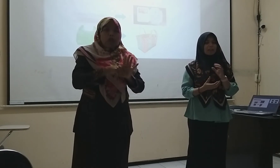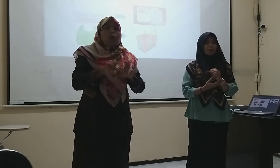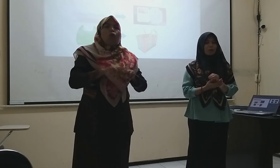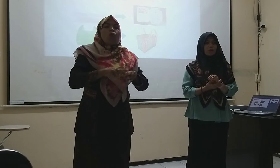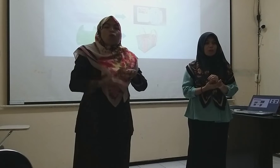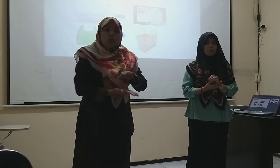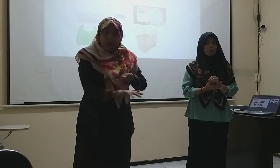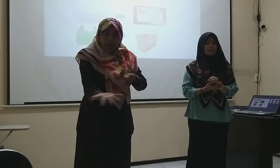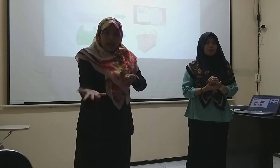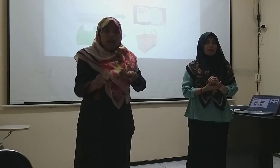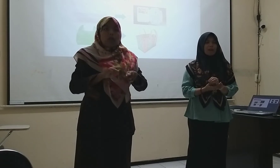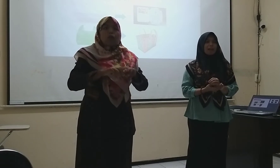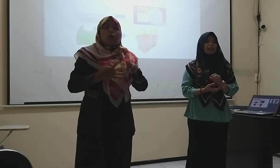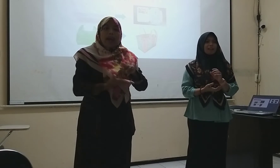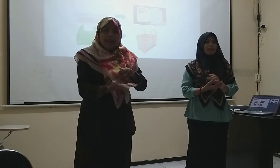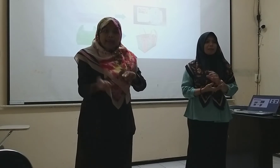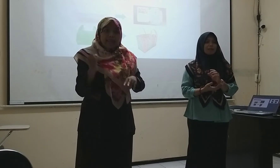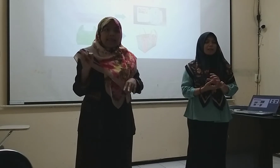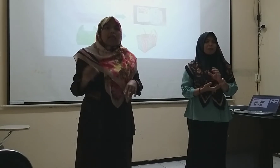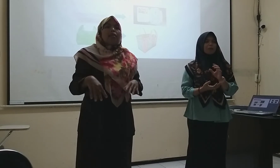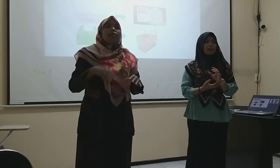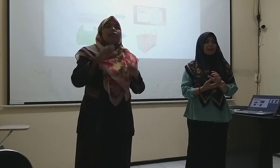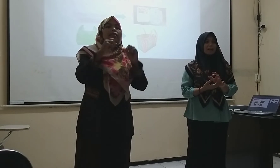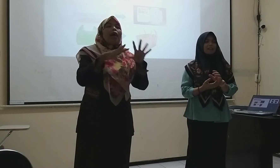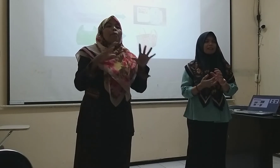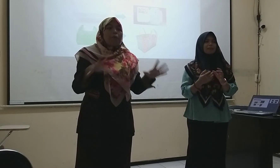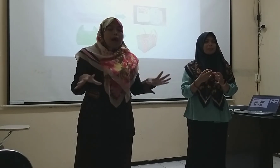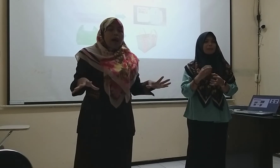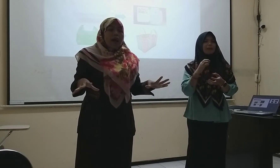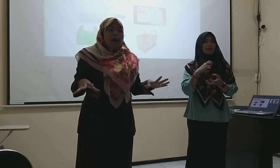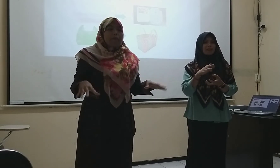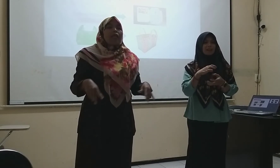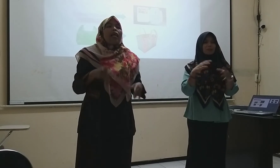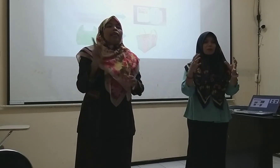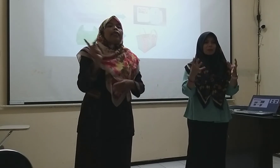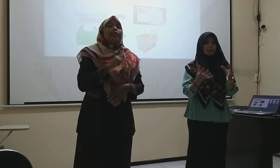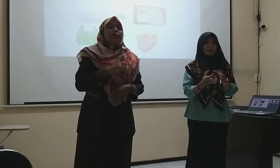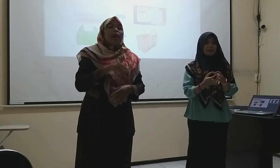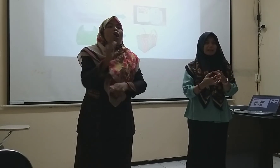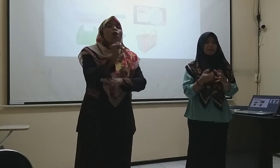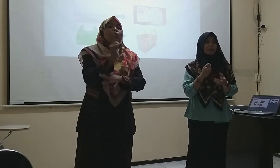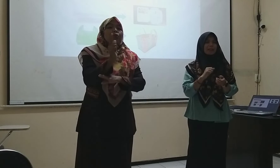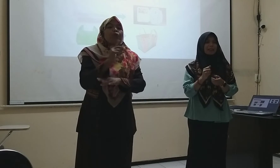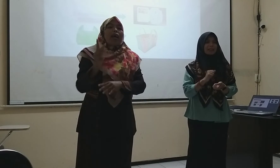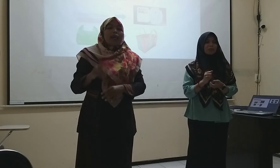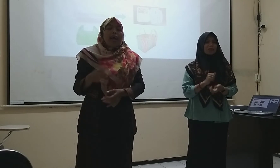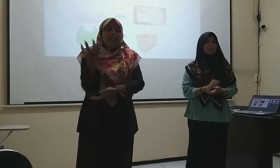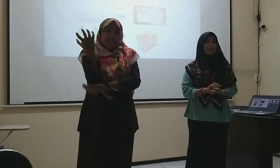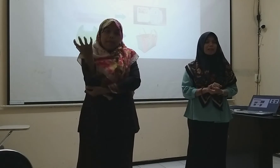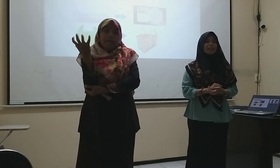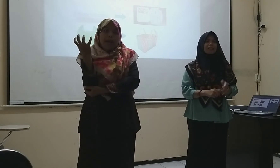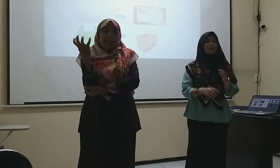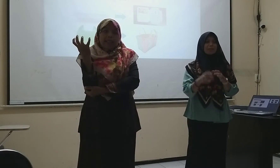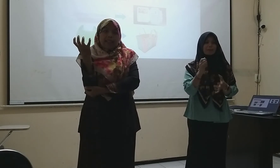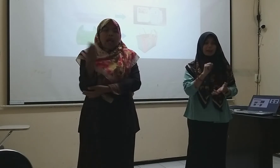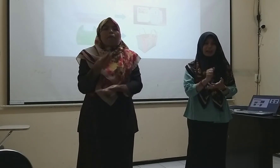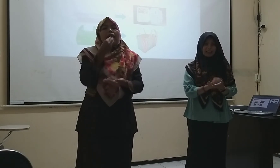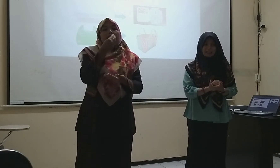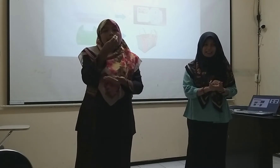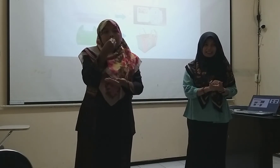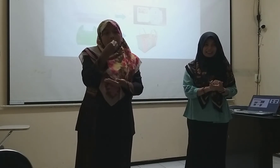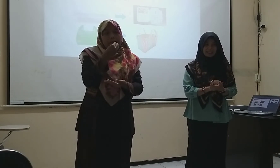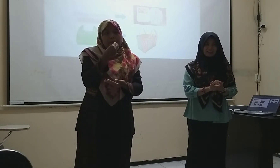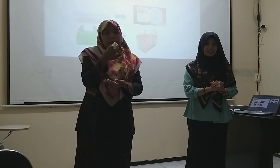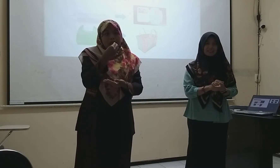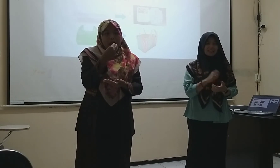wadah styrofoam, kita bisa menggunakan tempat makanan atau kotak makanan yang bisa kita cuci kembali, kita bisa pakai